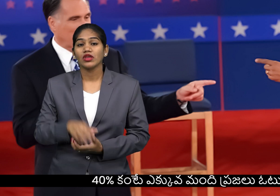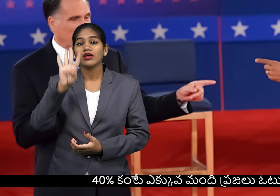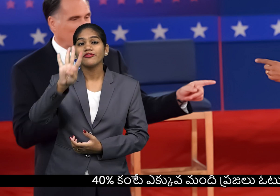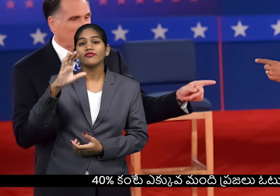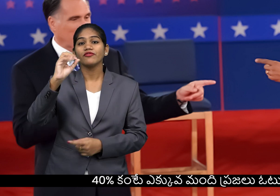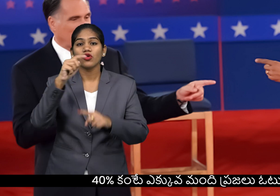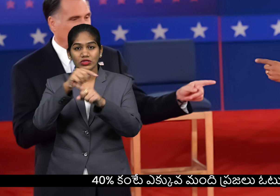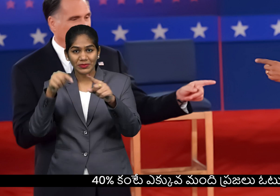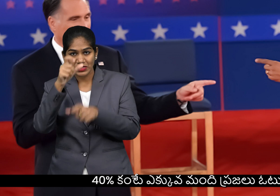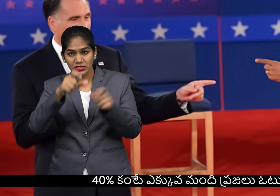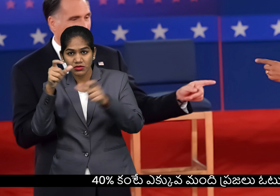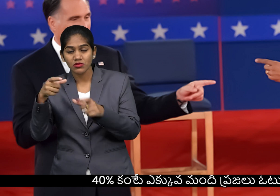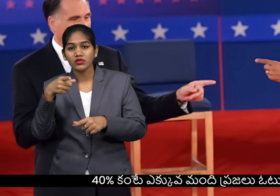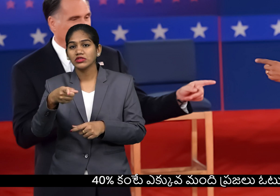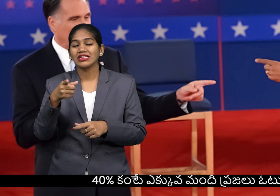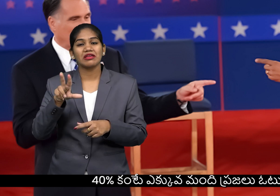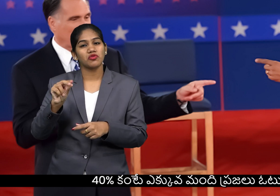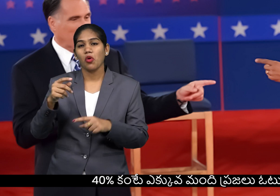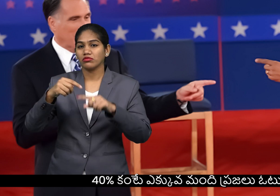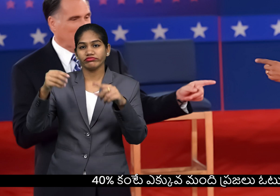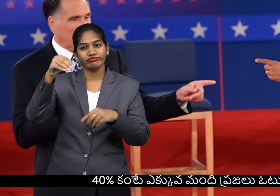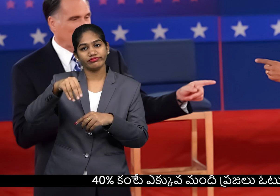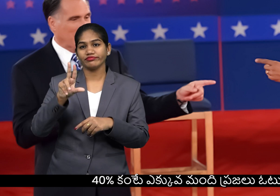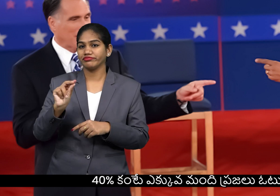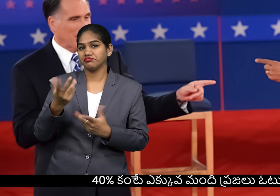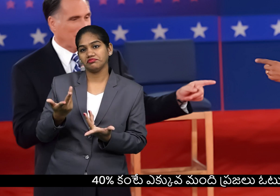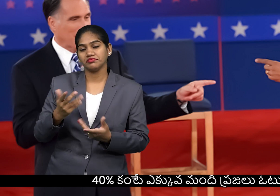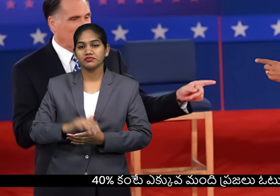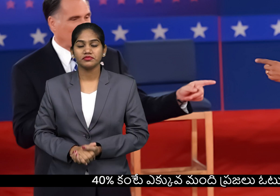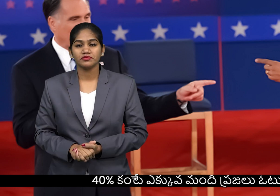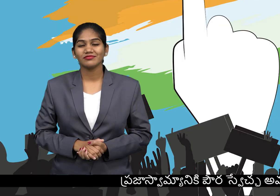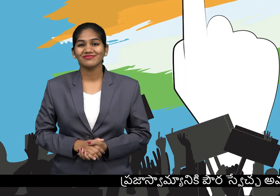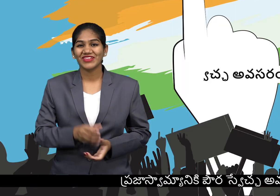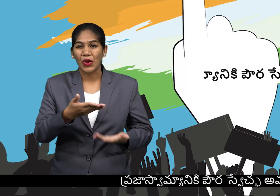40% కంటే ఎక్కువ మంది ప్రజలు ఓటు వేయలేదు.